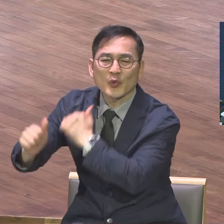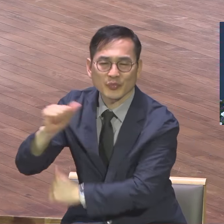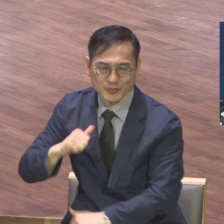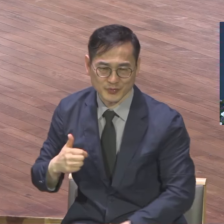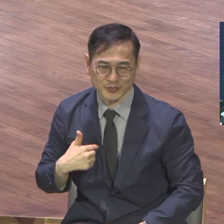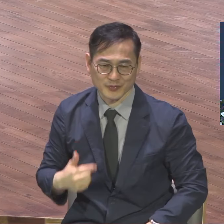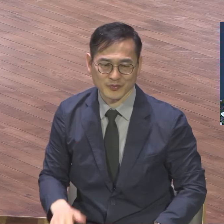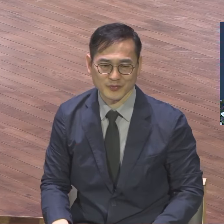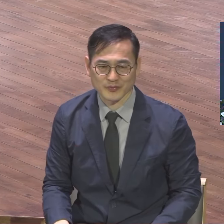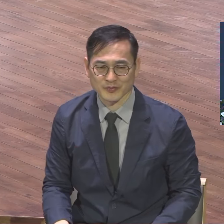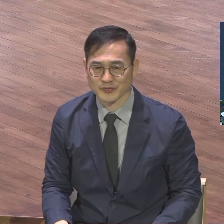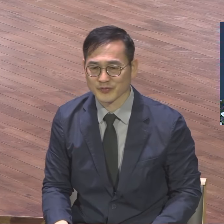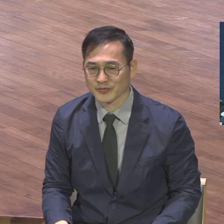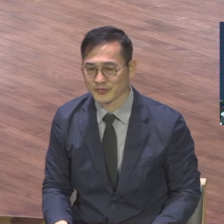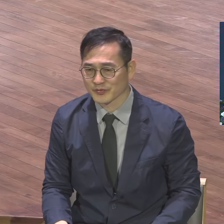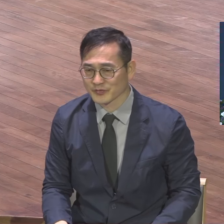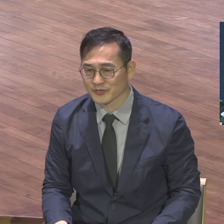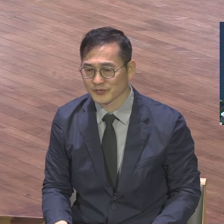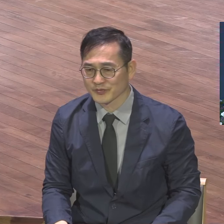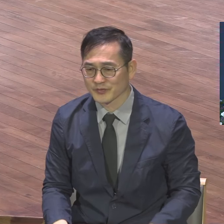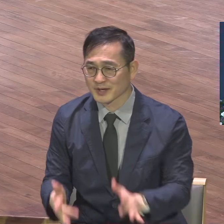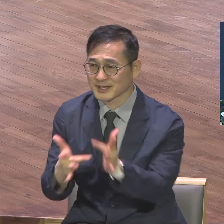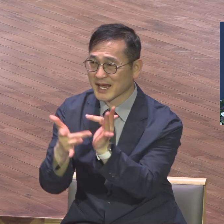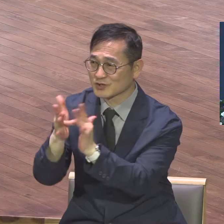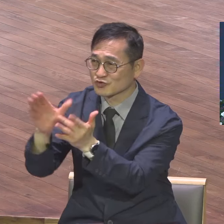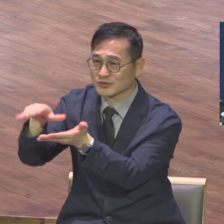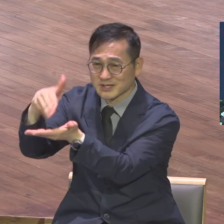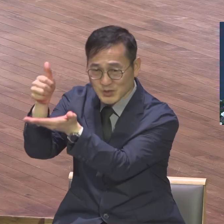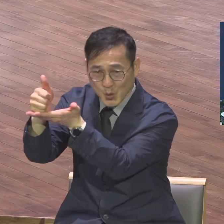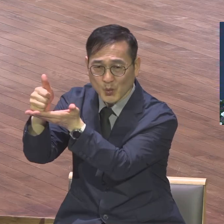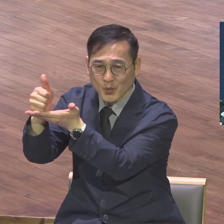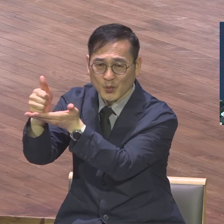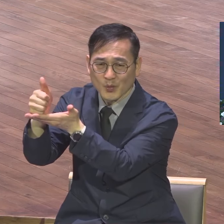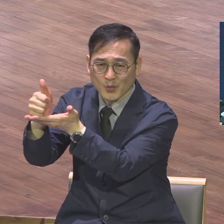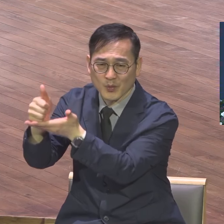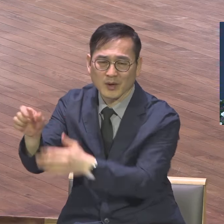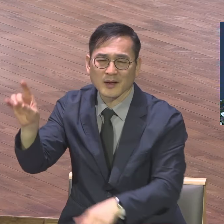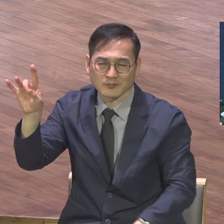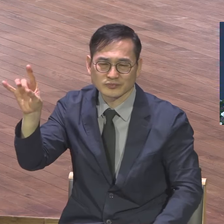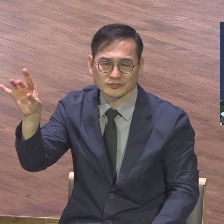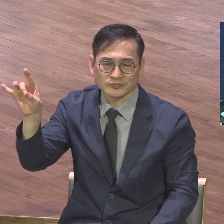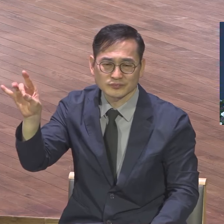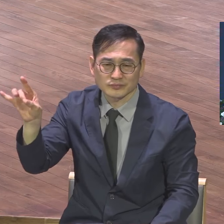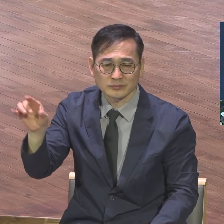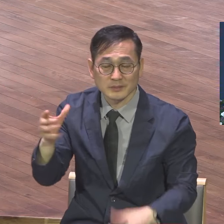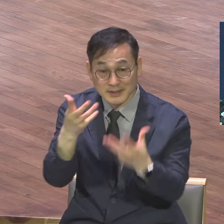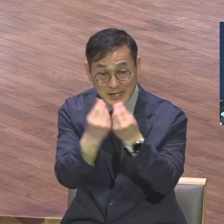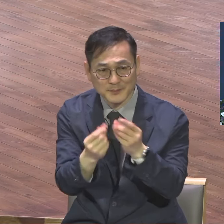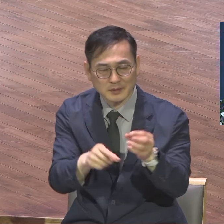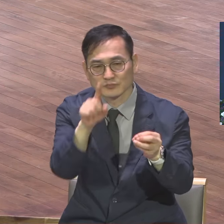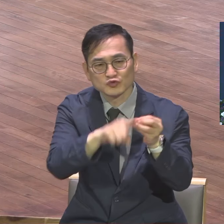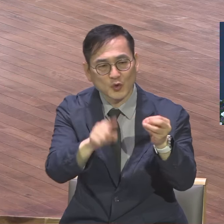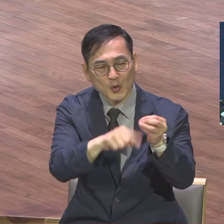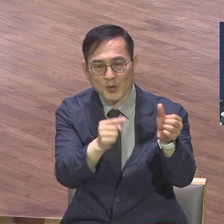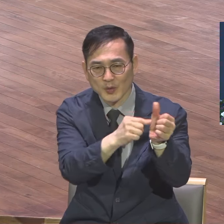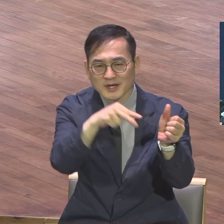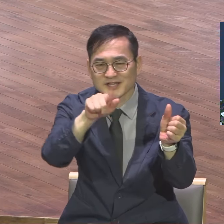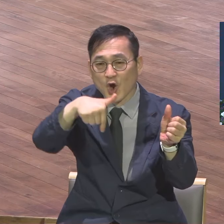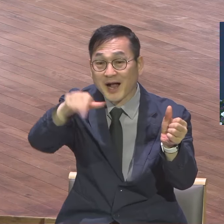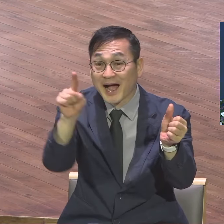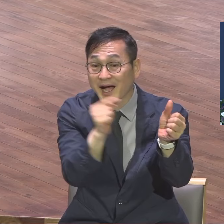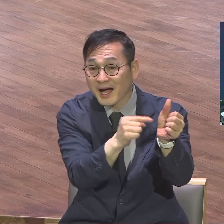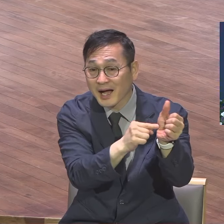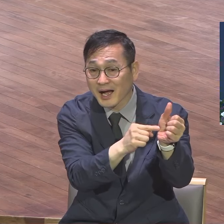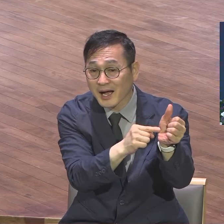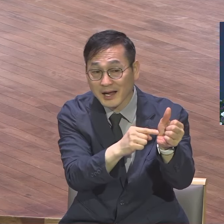후손이잖아요. 여자의 후손 오신 분은 예수밖에 없습니다. 석가가 그리스도면 우리 불교 가야 돼요.